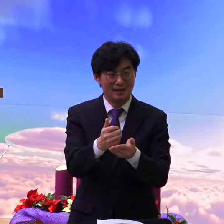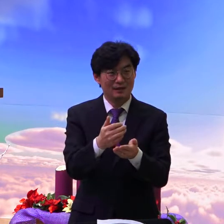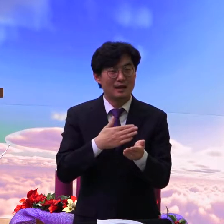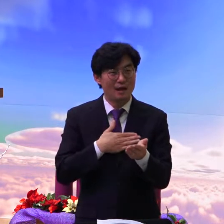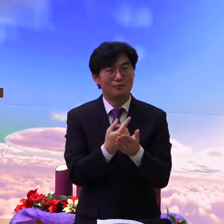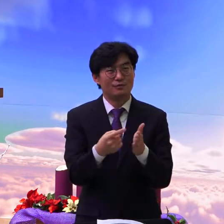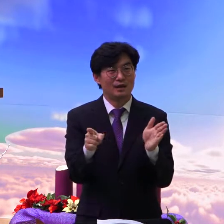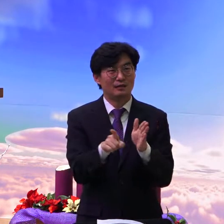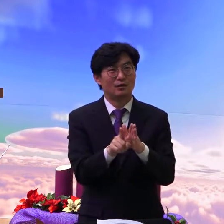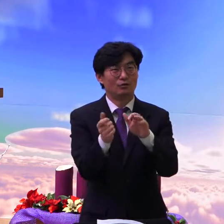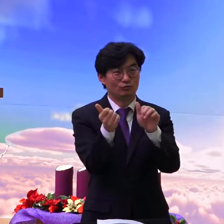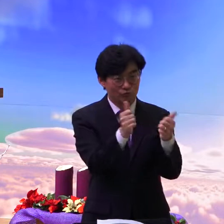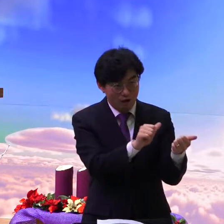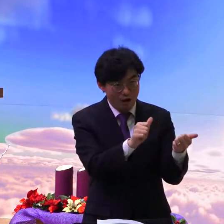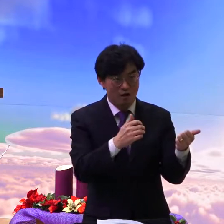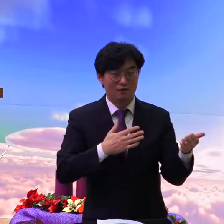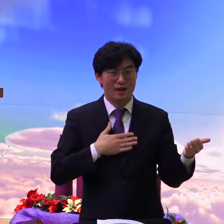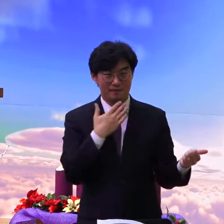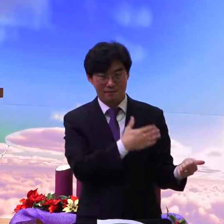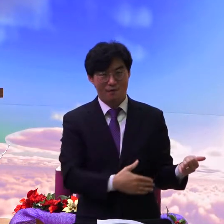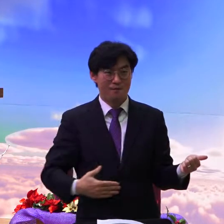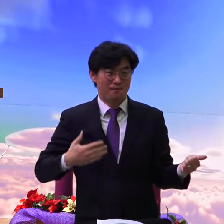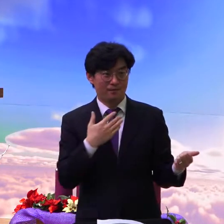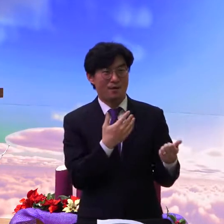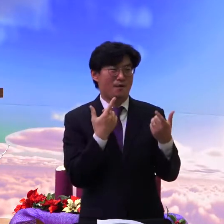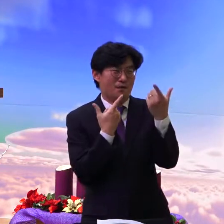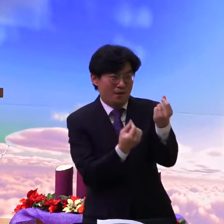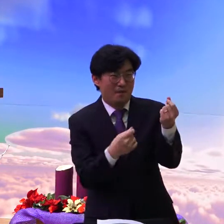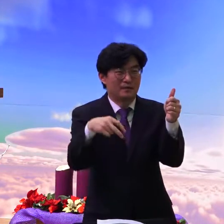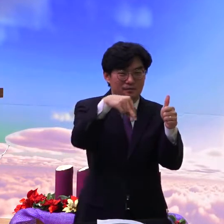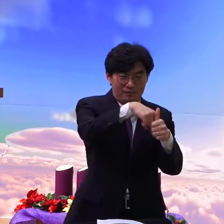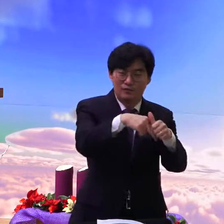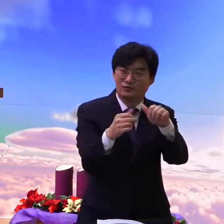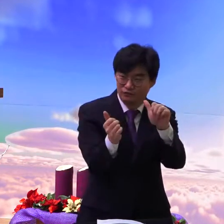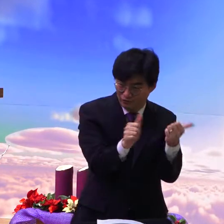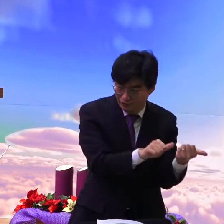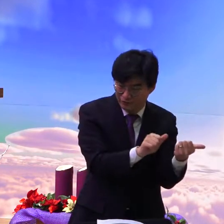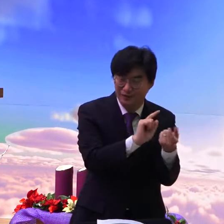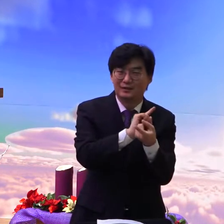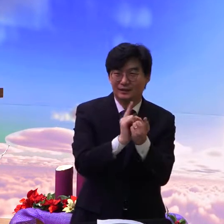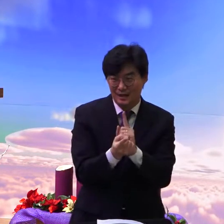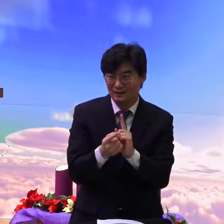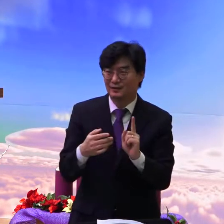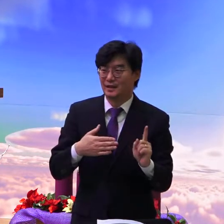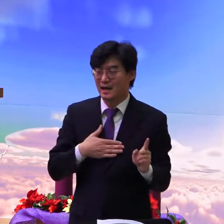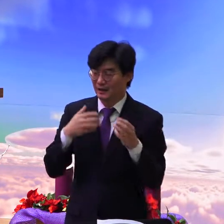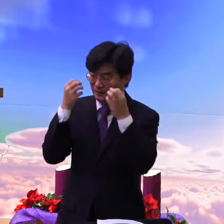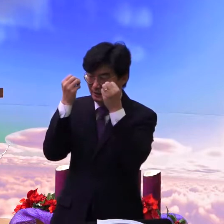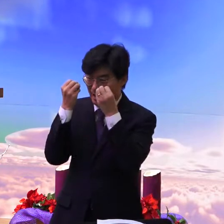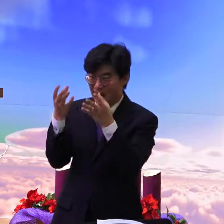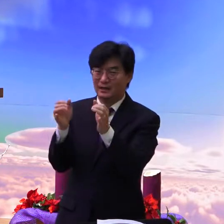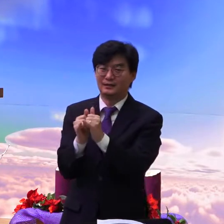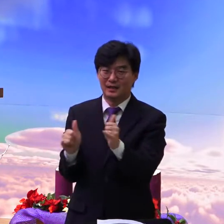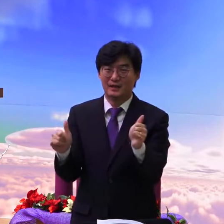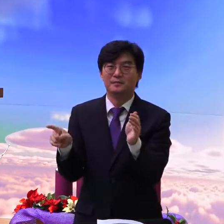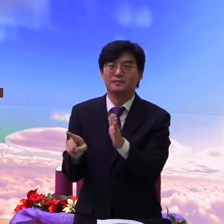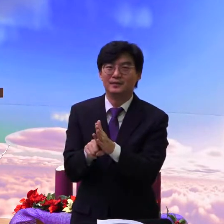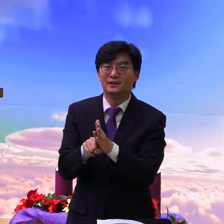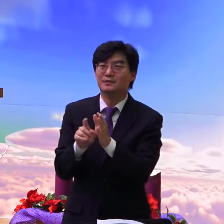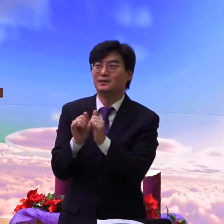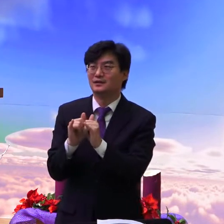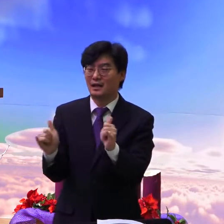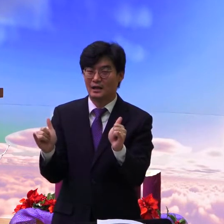나의 욕심하는 옛사람이 죽었고 예수님의 생명으로 내가 다시 새 사람으로, 믿음의 사람으로 산다고 하는